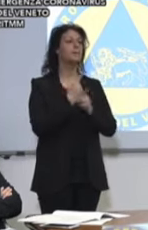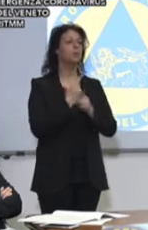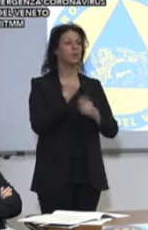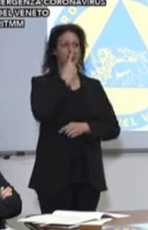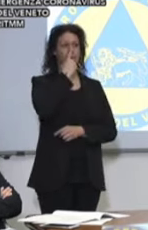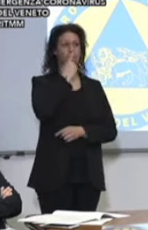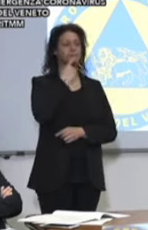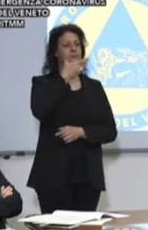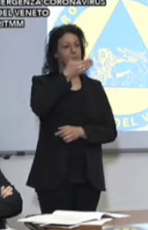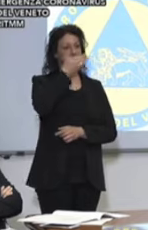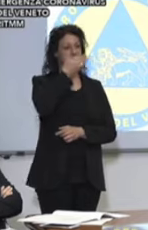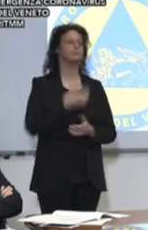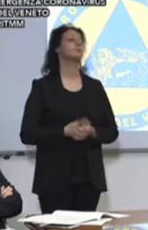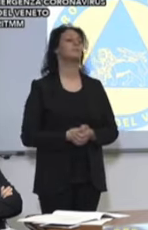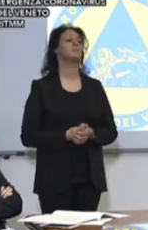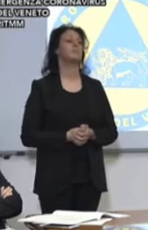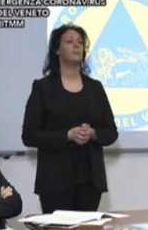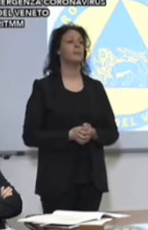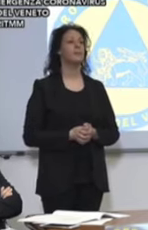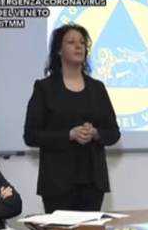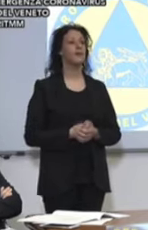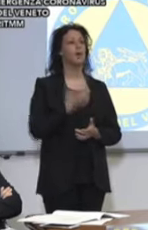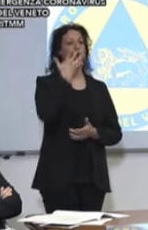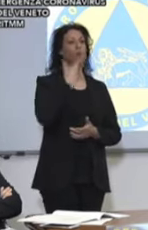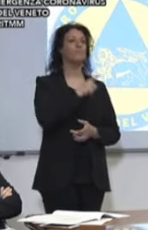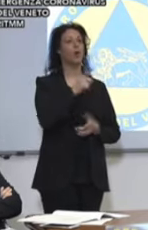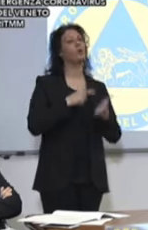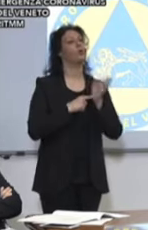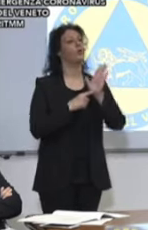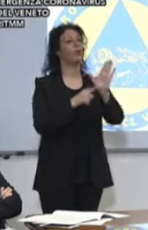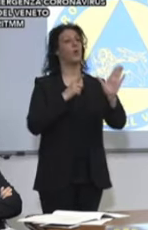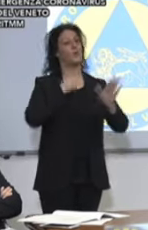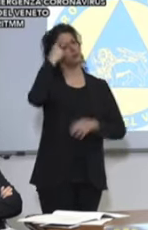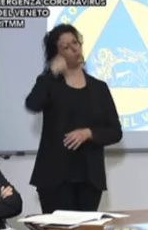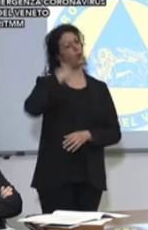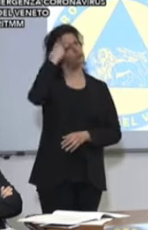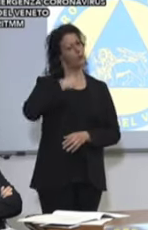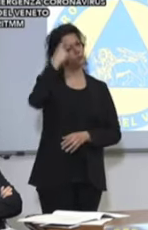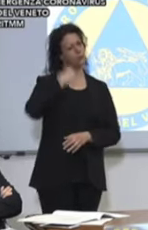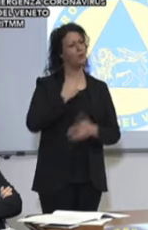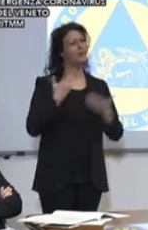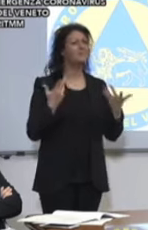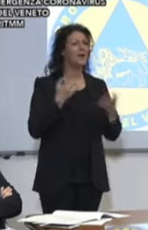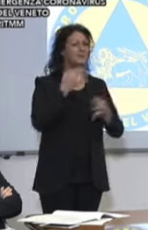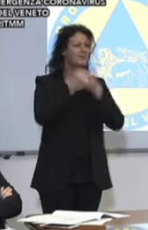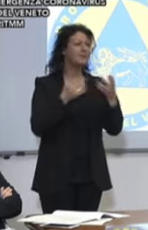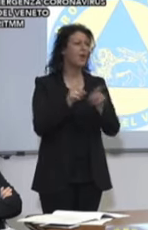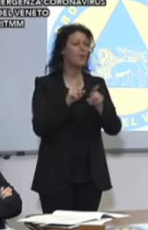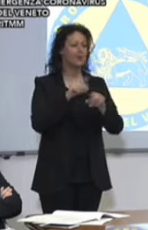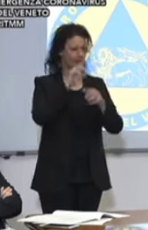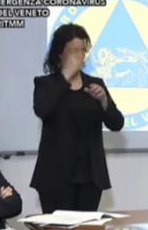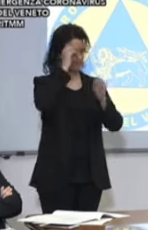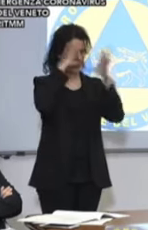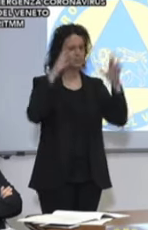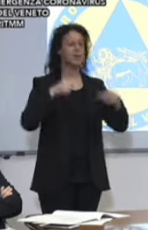e bocca. Perdonatemi, non è che vogliamo fare la figura di sapientini, però è pur vero che è come girare con il casco in moto con